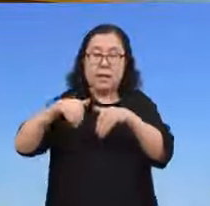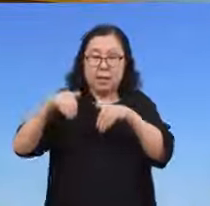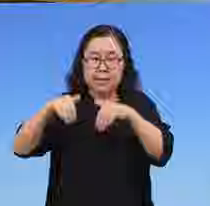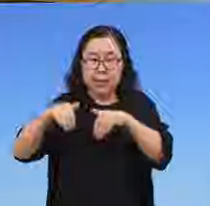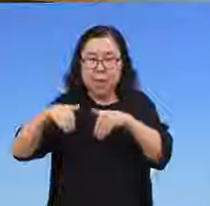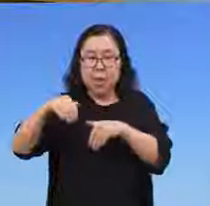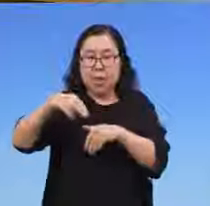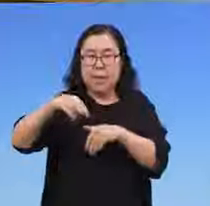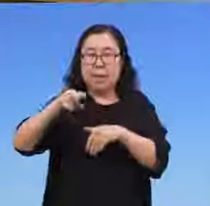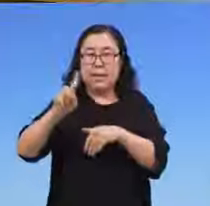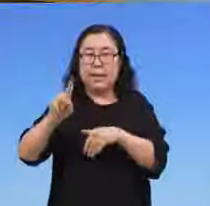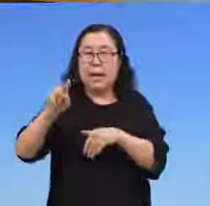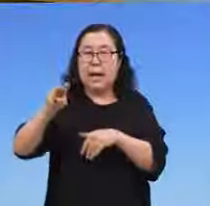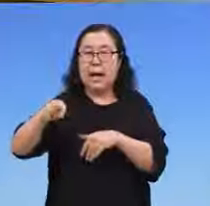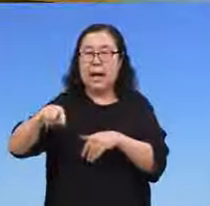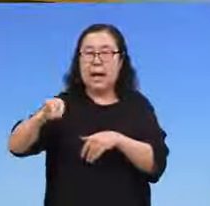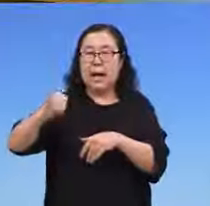대사.